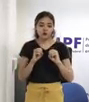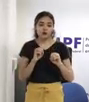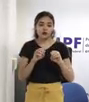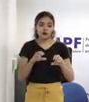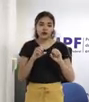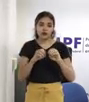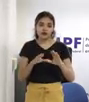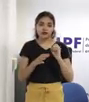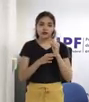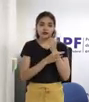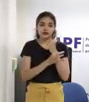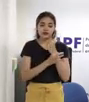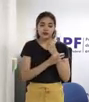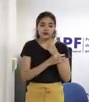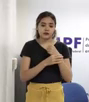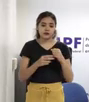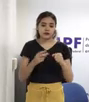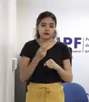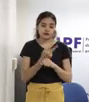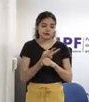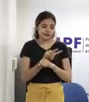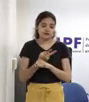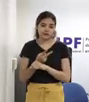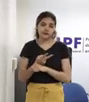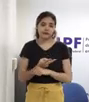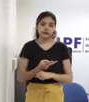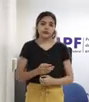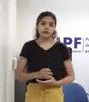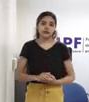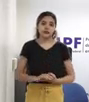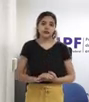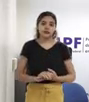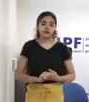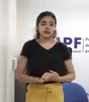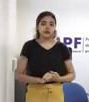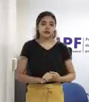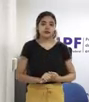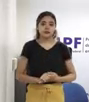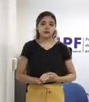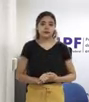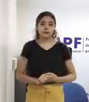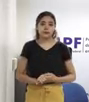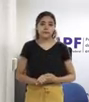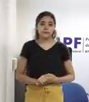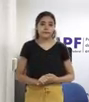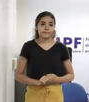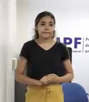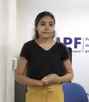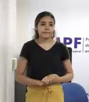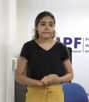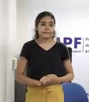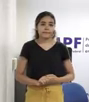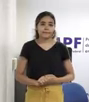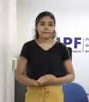escolas cada escola ela foi feita para um um segmento um tipo de crime específico eh começou com a